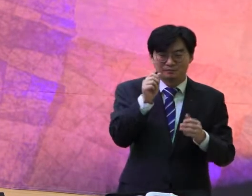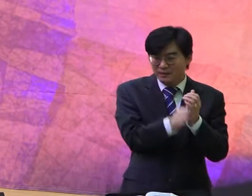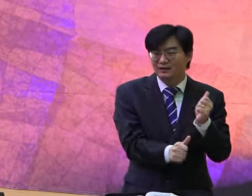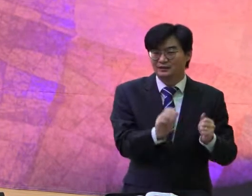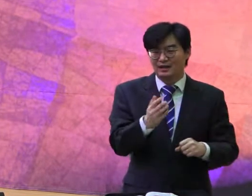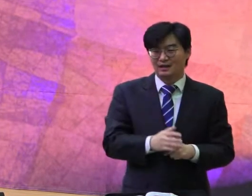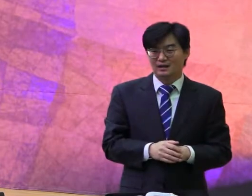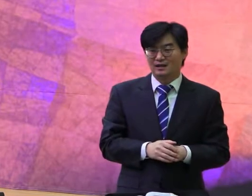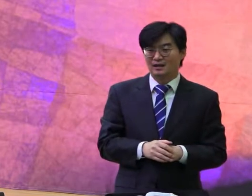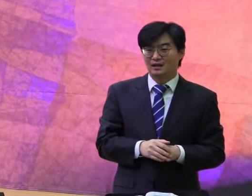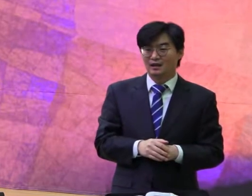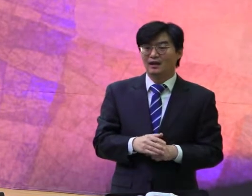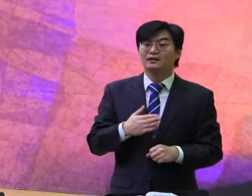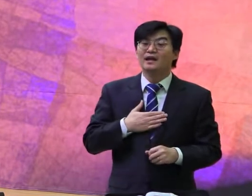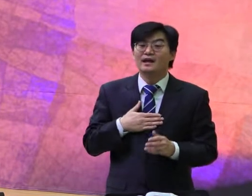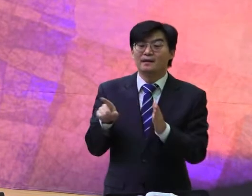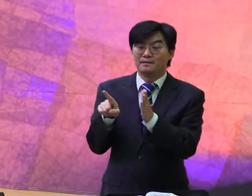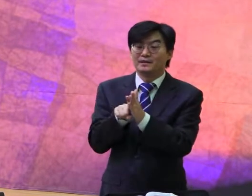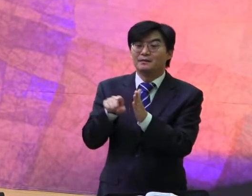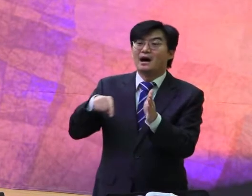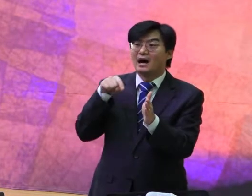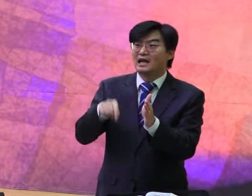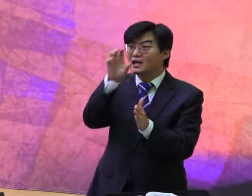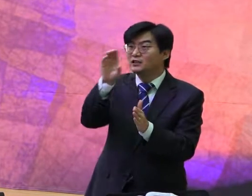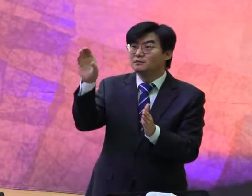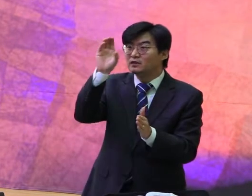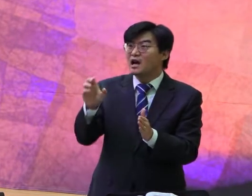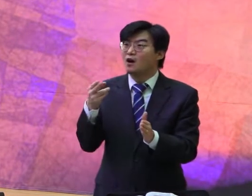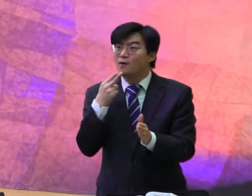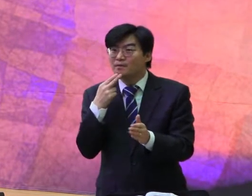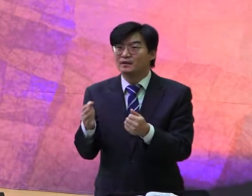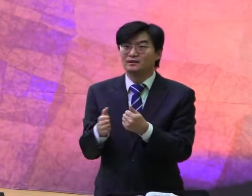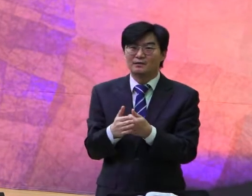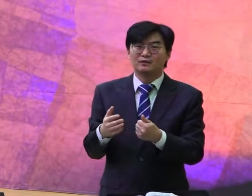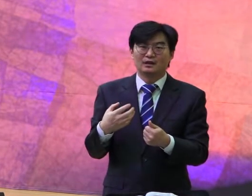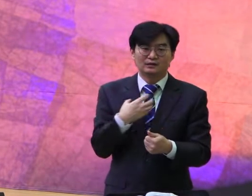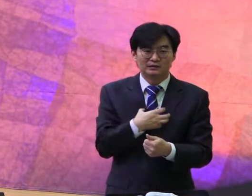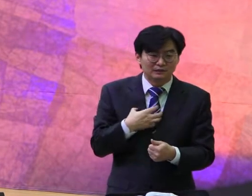신앙이 흔들리고, 우리의 신앙이 흔들리니까 우리의 삶이 흔들리는 것입니다.